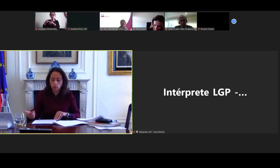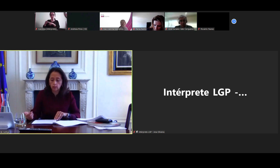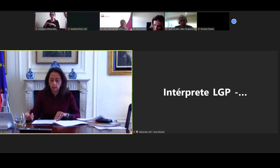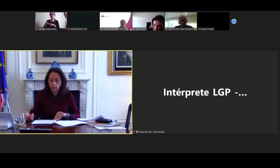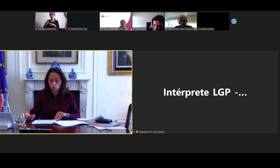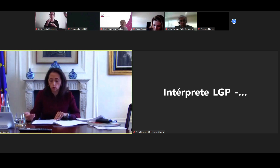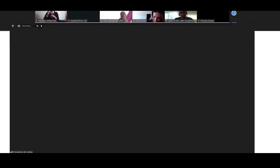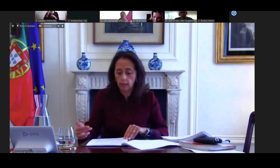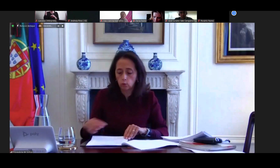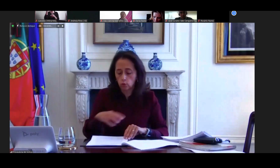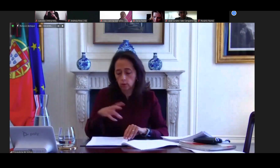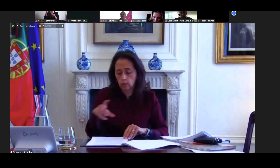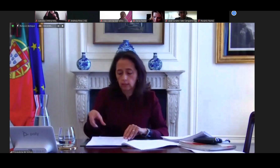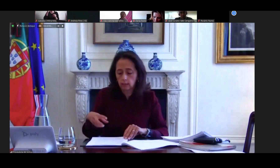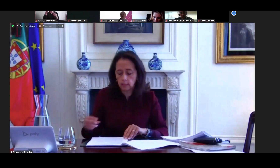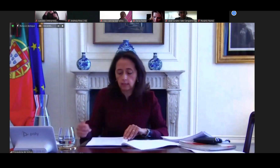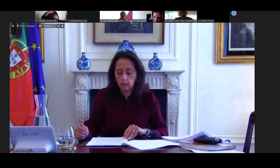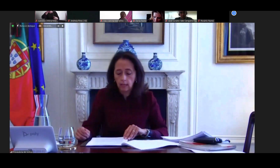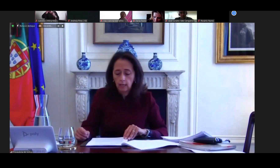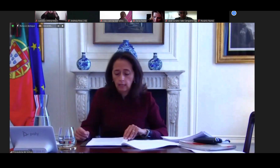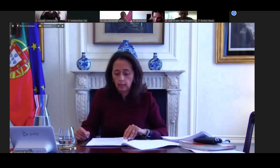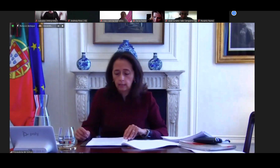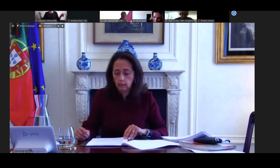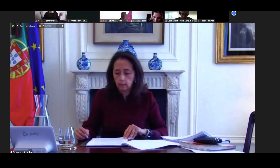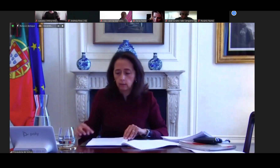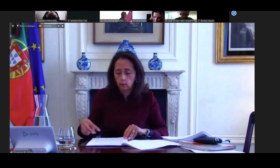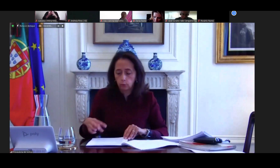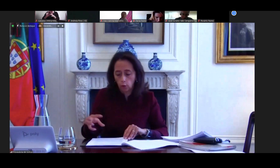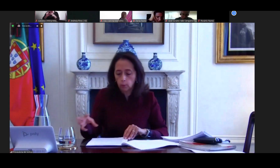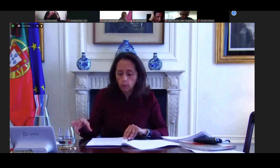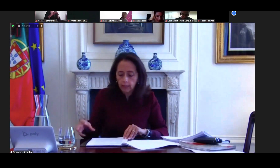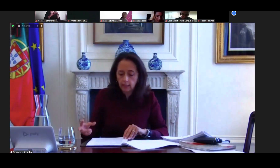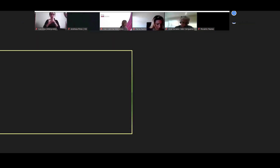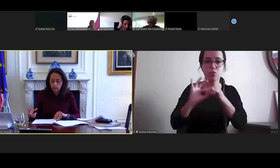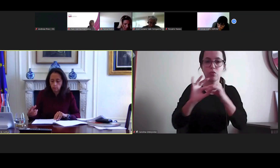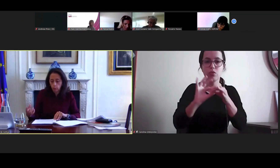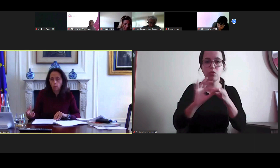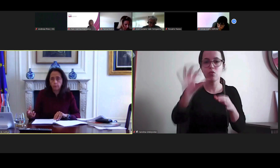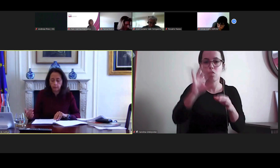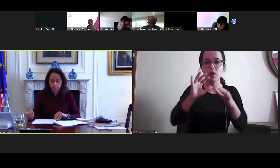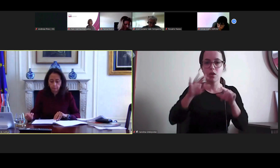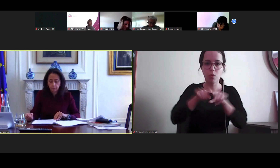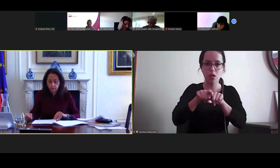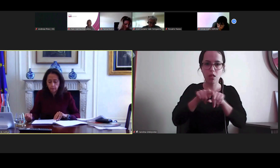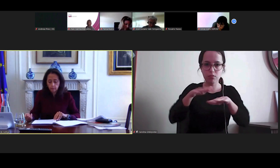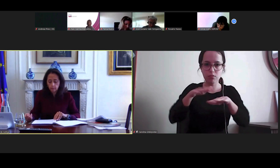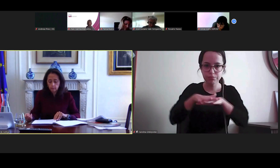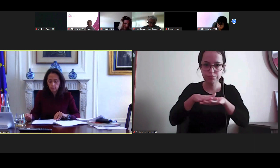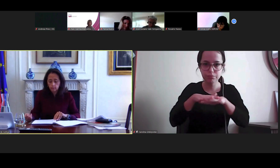nacionais de direitos humanos, que entre si formam uma rede própria.